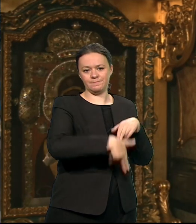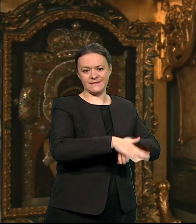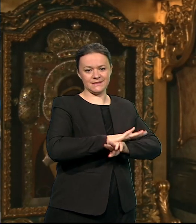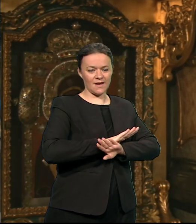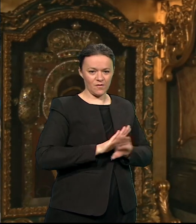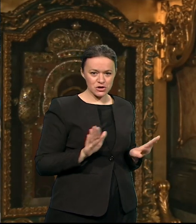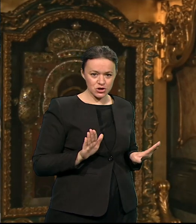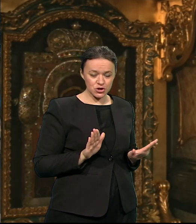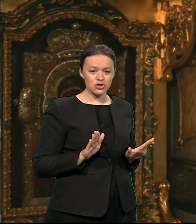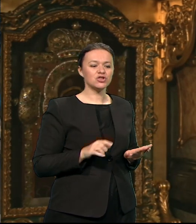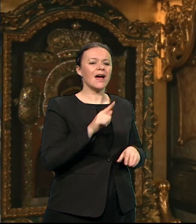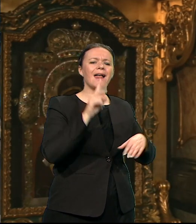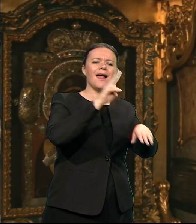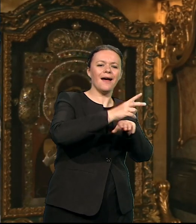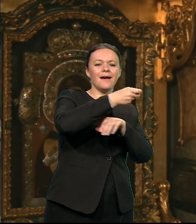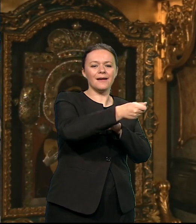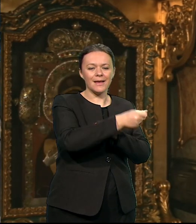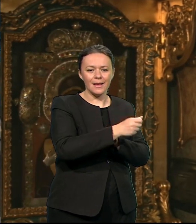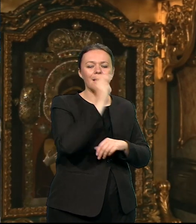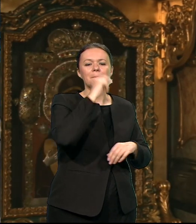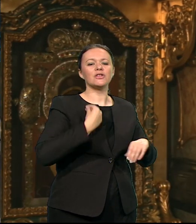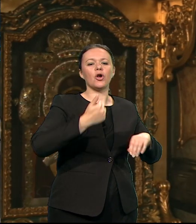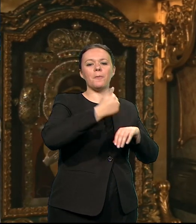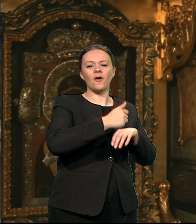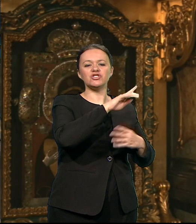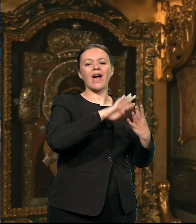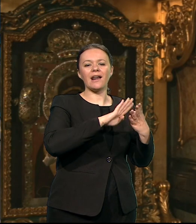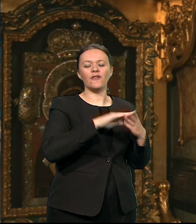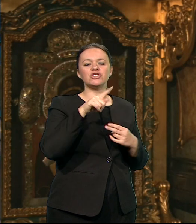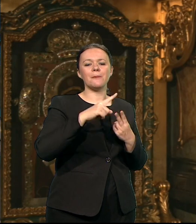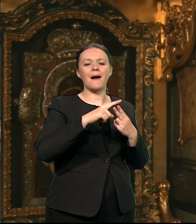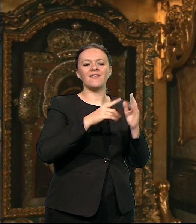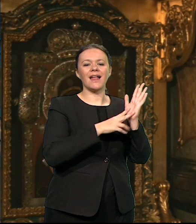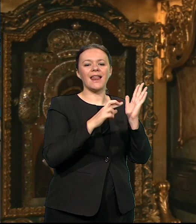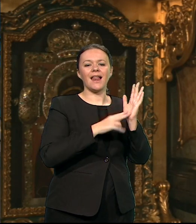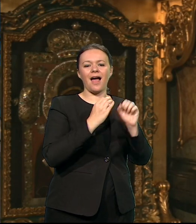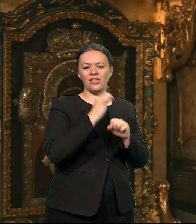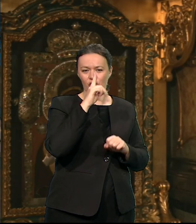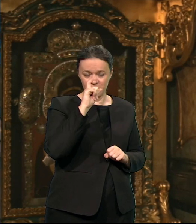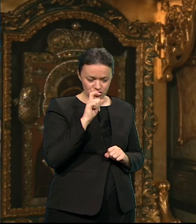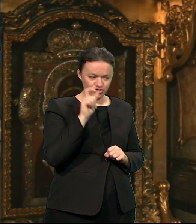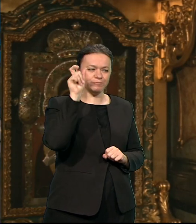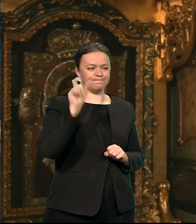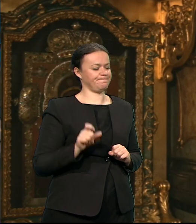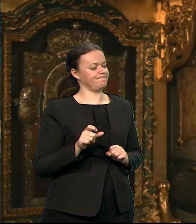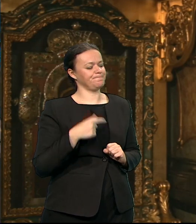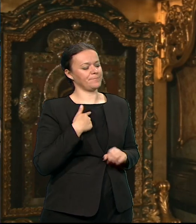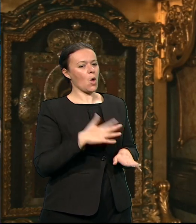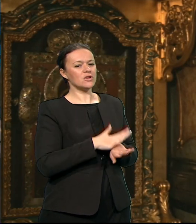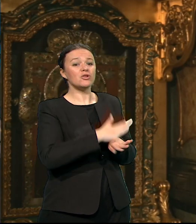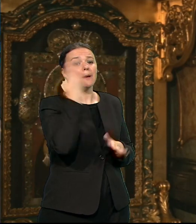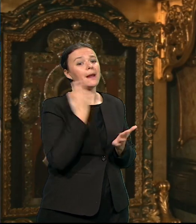Ktitor našeg hrama jeste mitropolit karlovački Pavle Nenadović, koji je osjetio potrebe da na mestu stare crkve koja